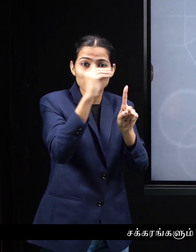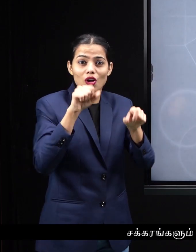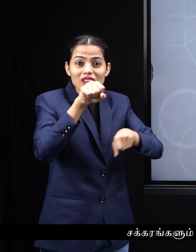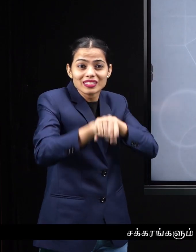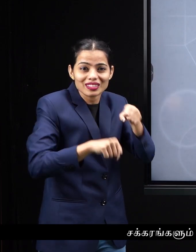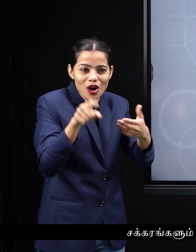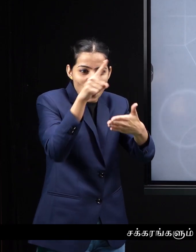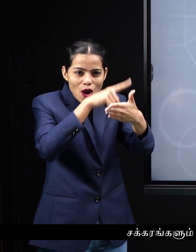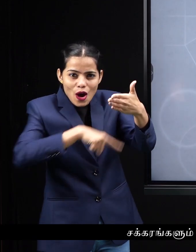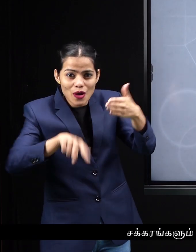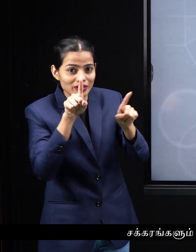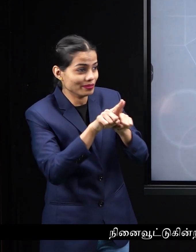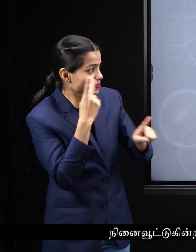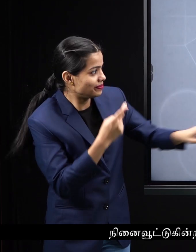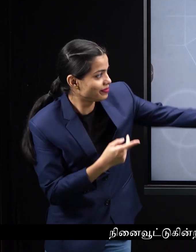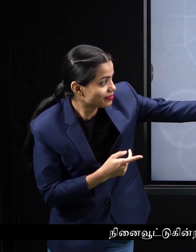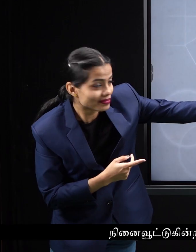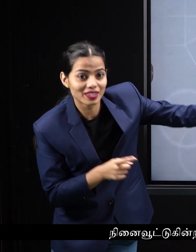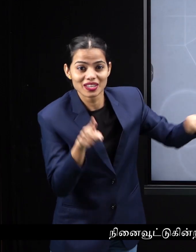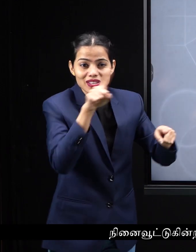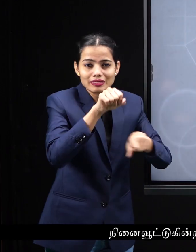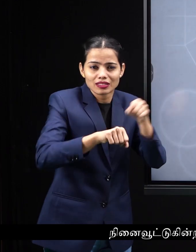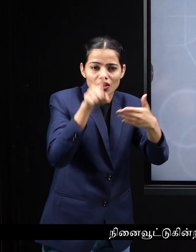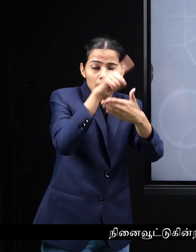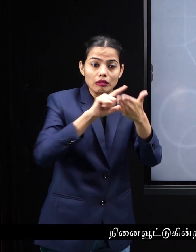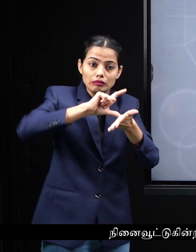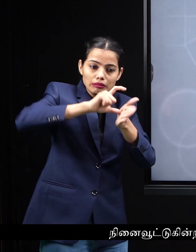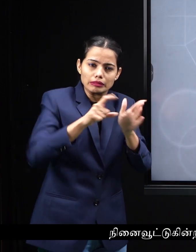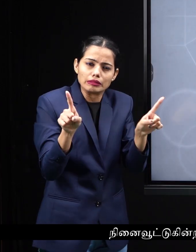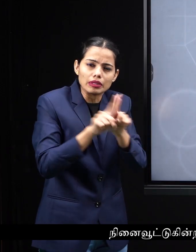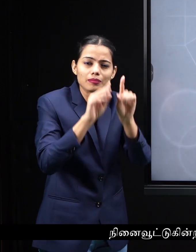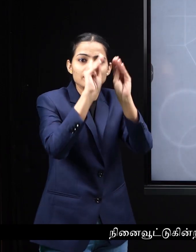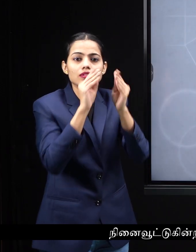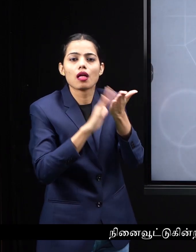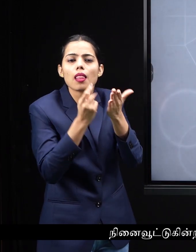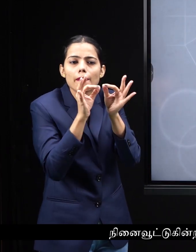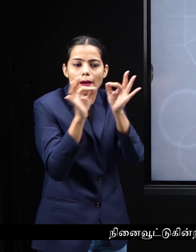சந்திரனின் வடிவமும் சைக்கிள் சக்கரங்களும் உங்களுக்கு ஒரு சிறப்பு வடிவியல் உருவத்தை நினைவூட்டுகின்றன.